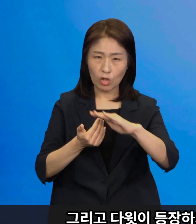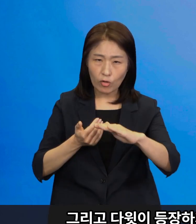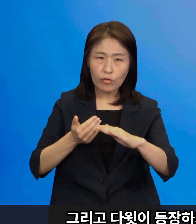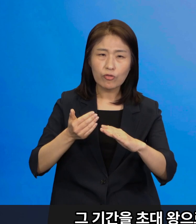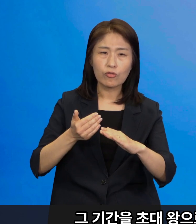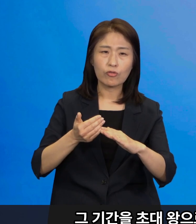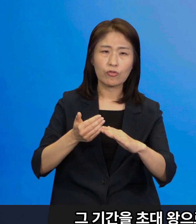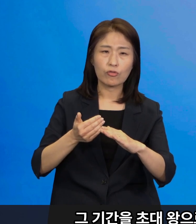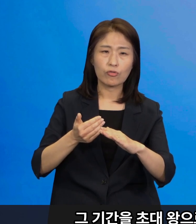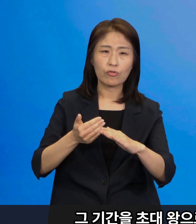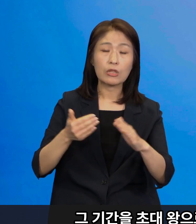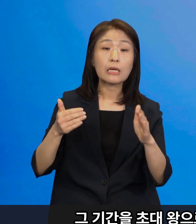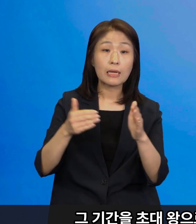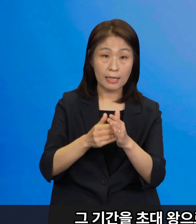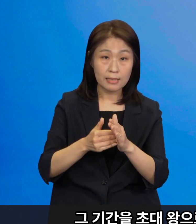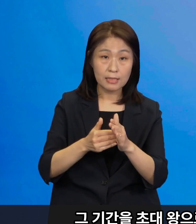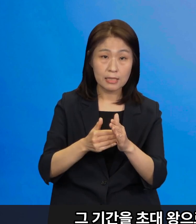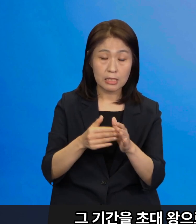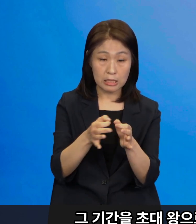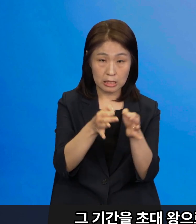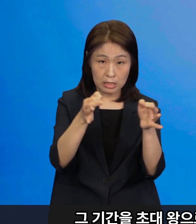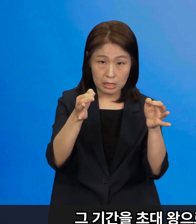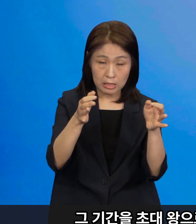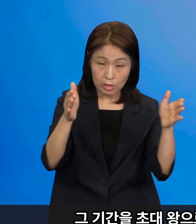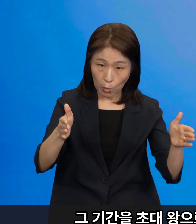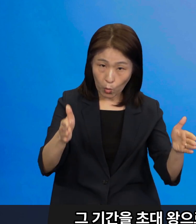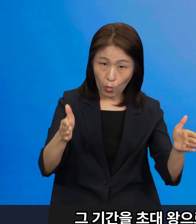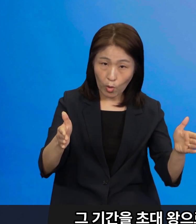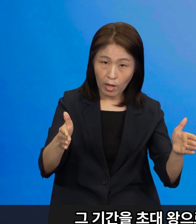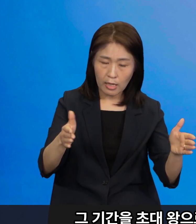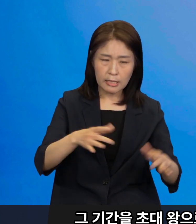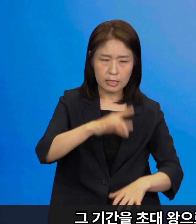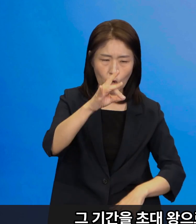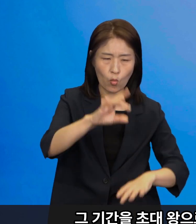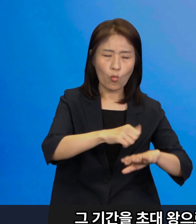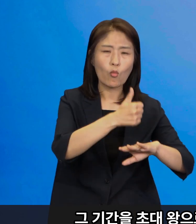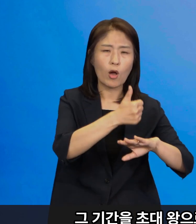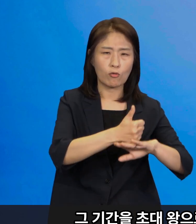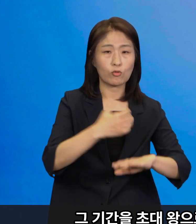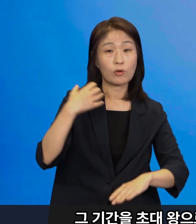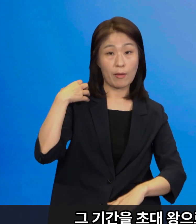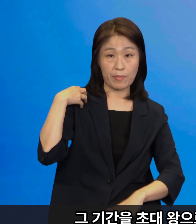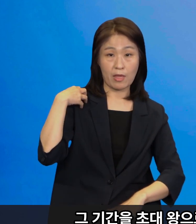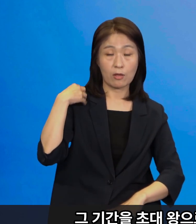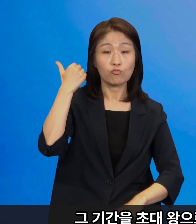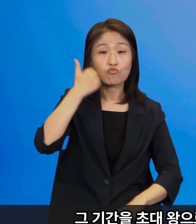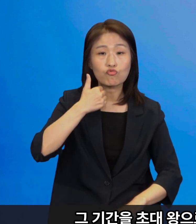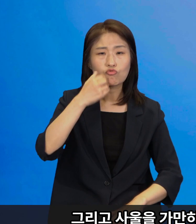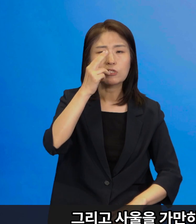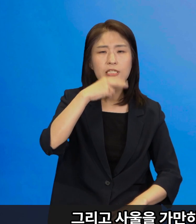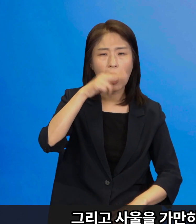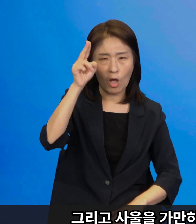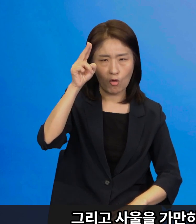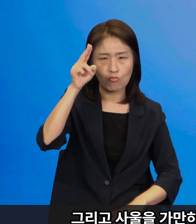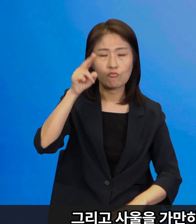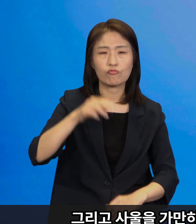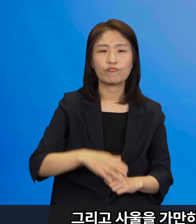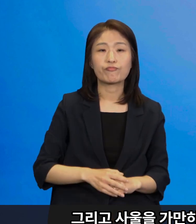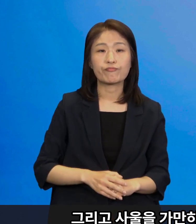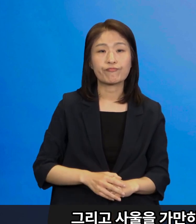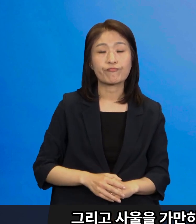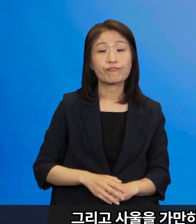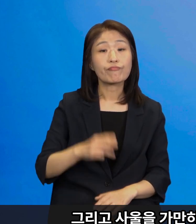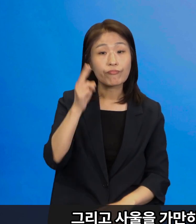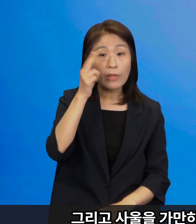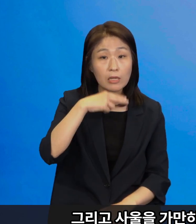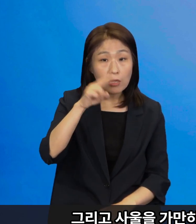되기 전까지 그 기간을 초대 왕으로서 감당했던 사람이 사울입니다. 그리고 사울을 가만